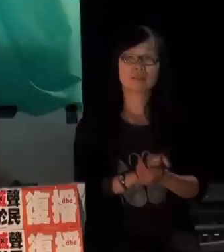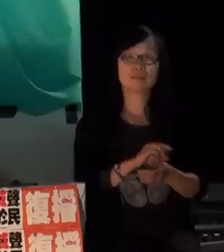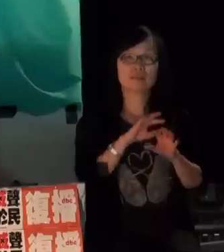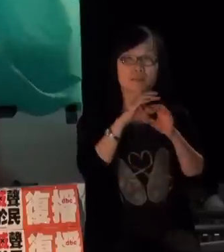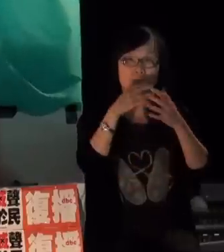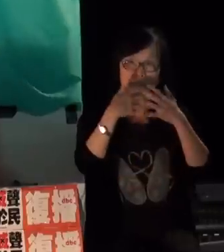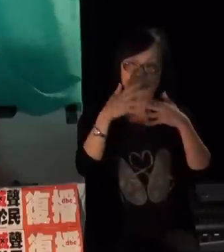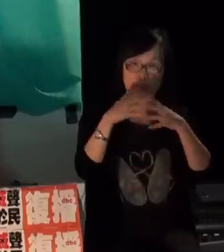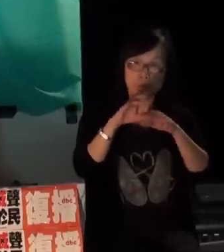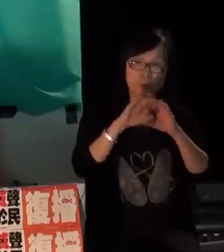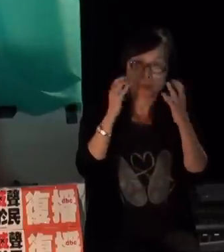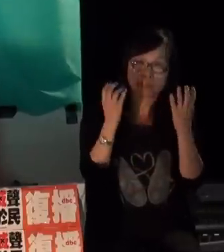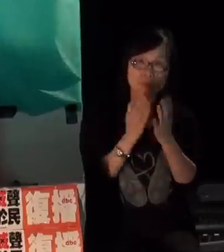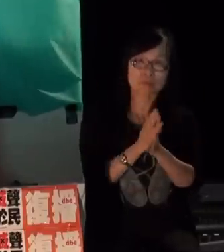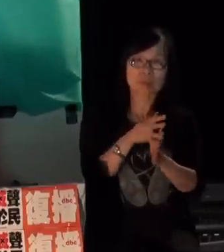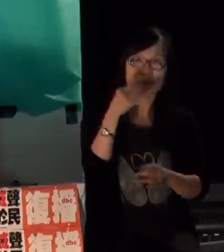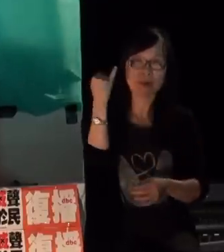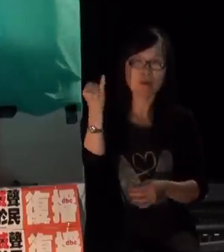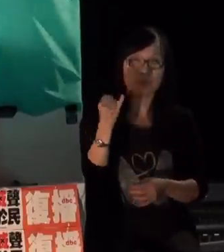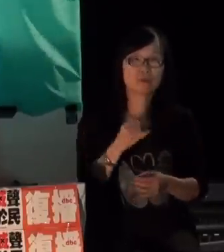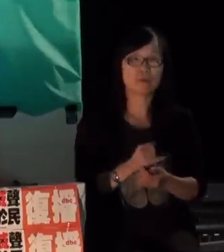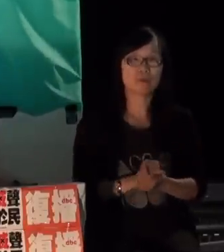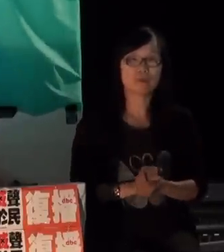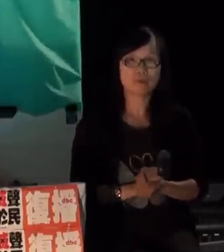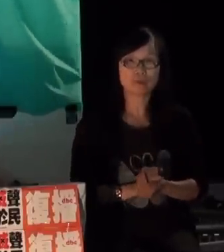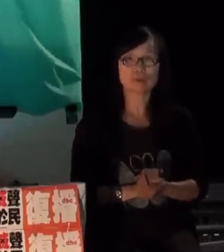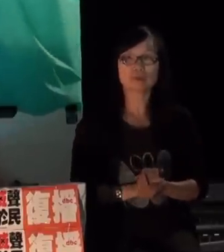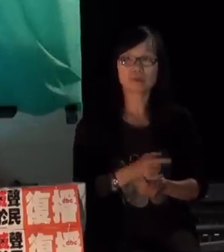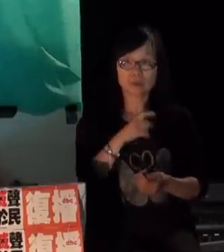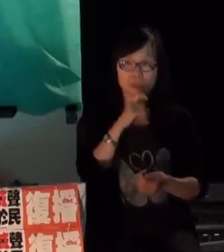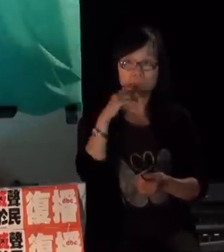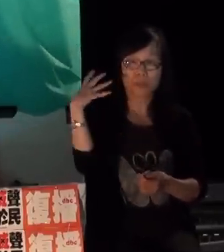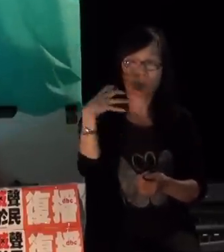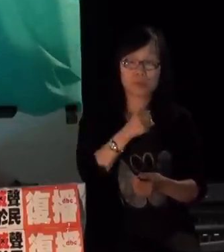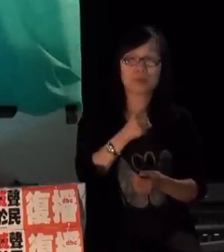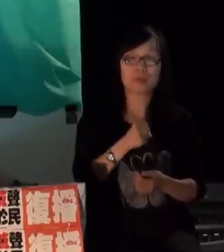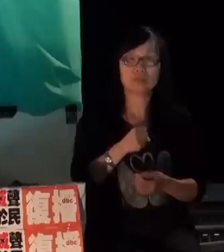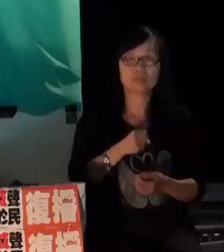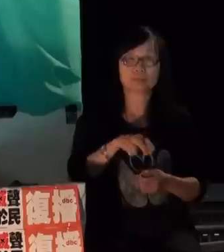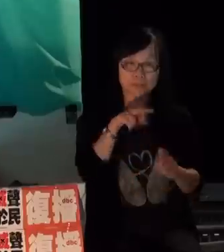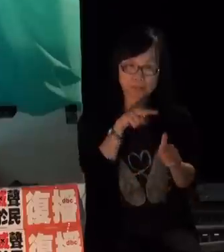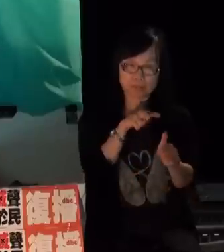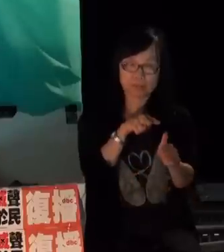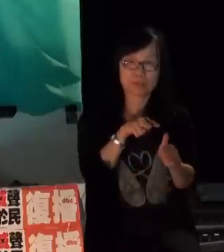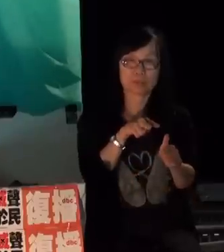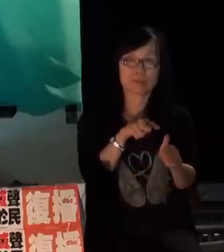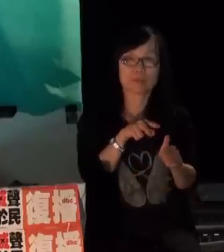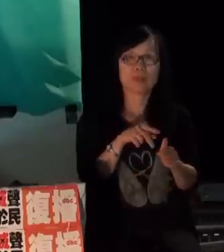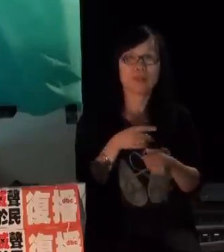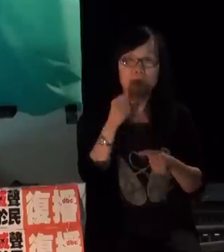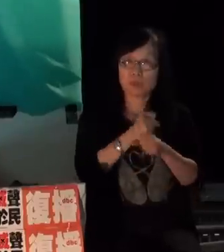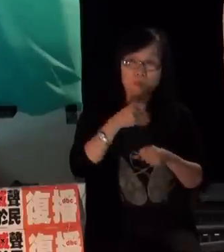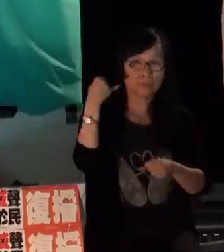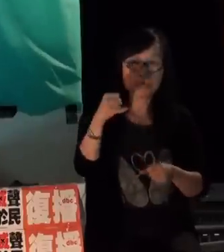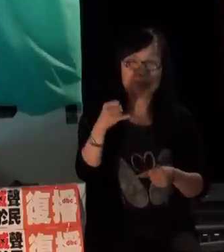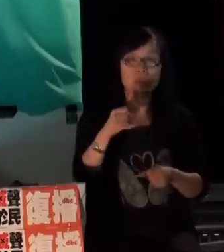事係離曬譜噶。一個你有權，你要管啲嘢，啲嘢做唔到，